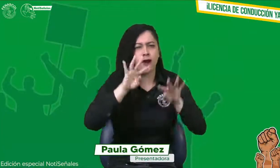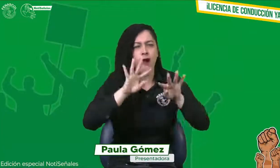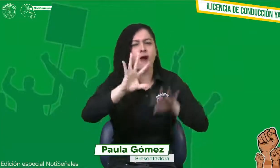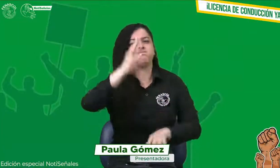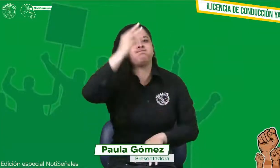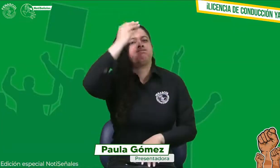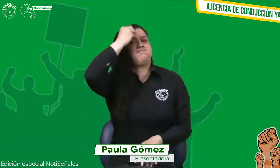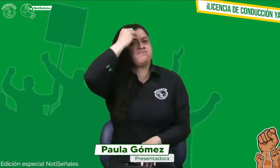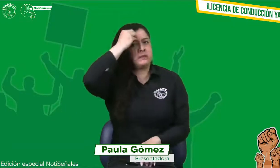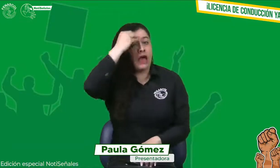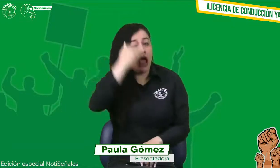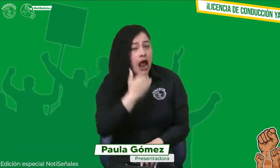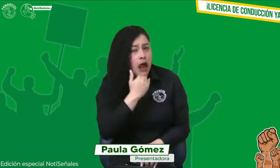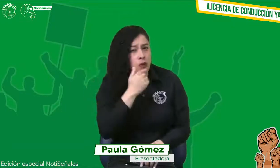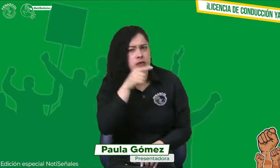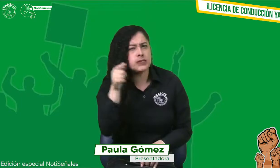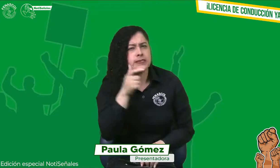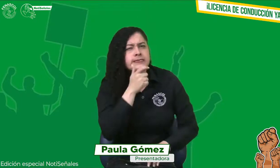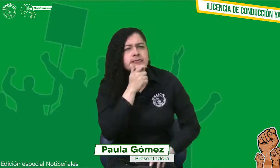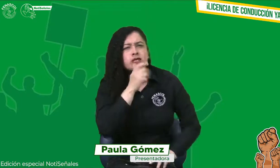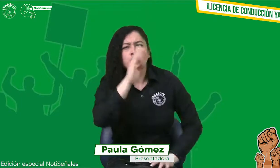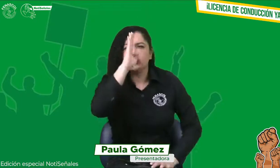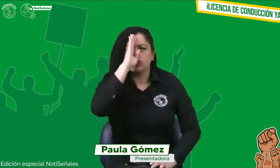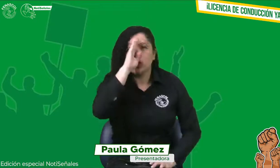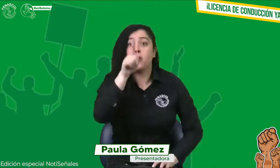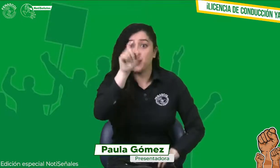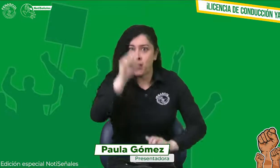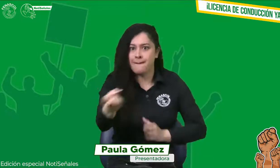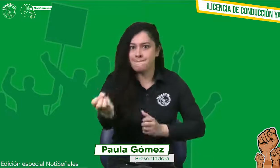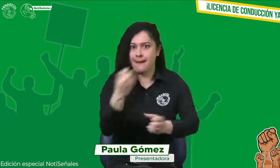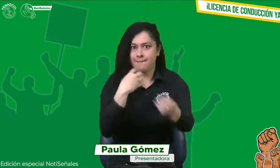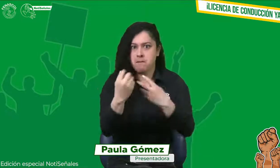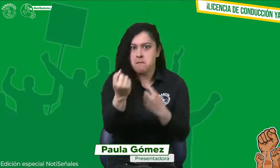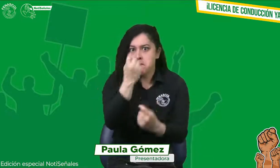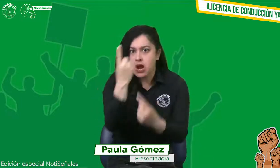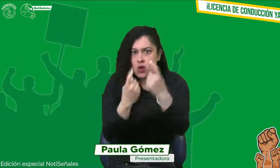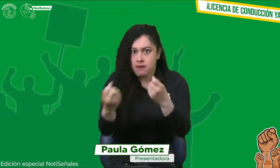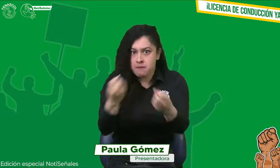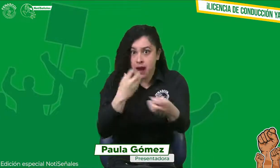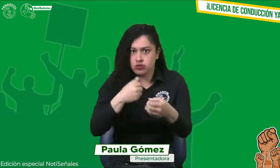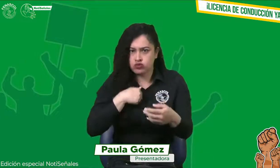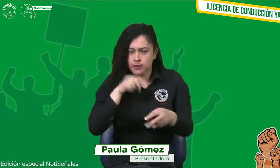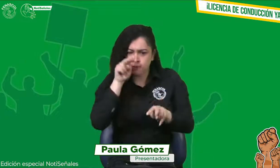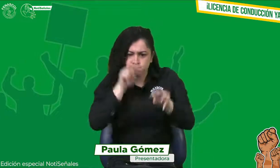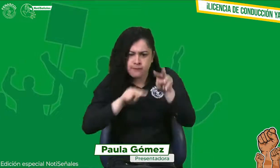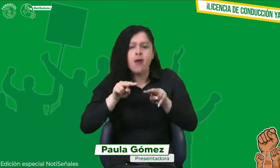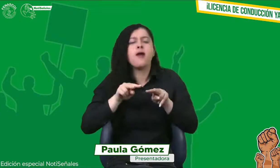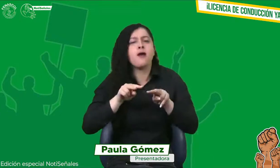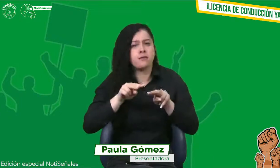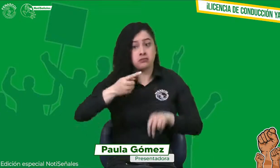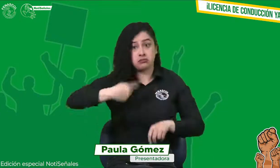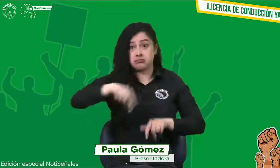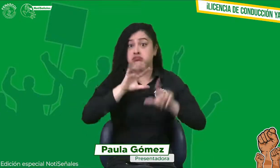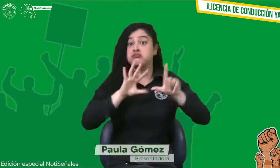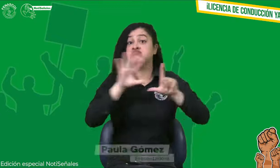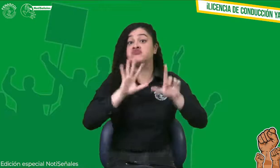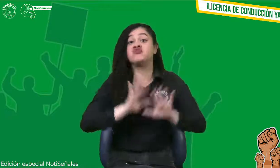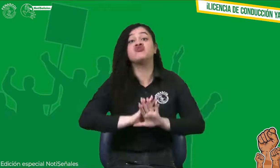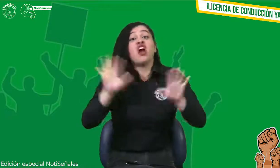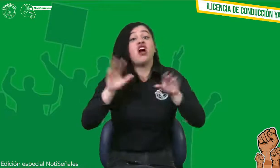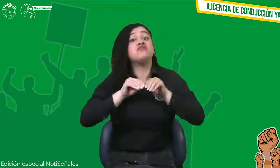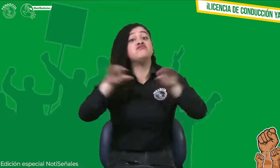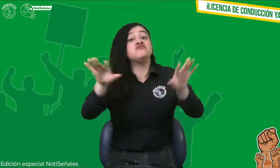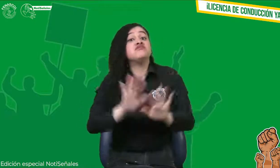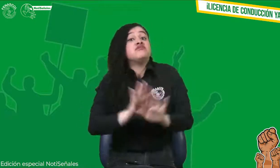y a Sandra por dar esta información. Ya todos estamos aprendiendo sobre el tema. Sé que hay varias preguntas y hay varias dudas